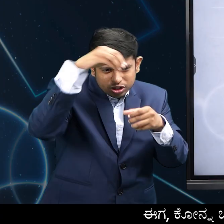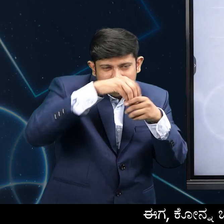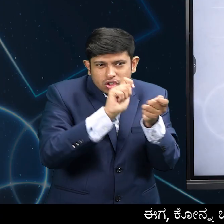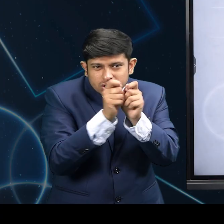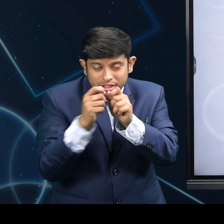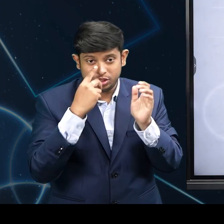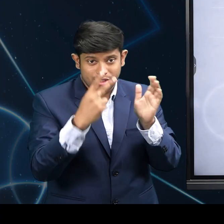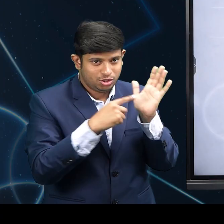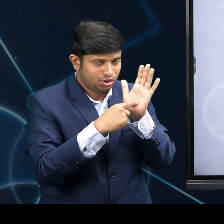ಬದಲಿಸಿ.